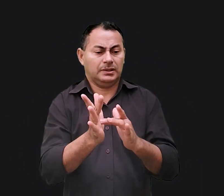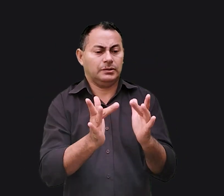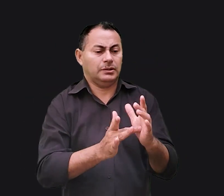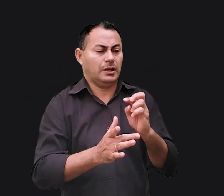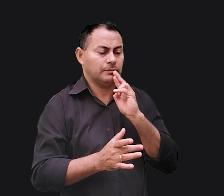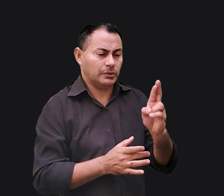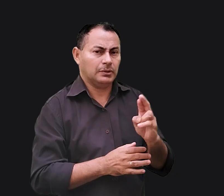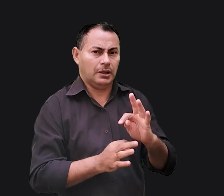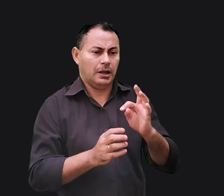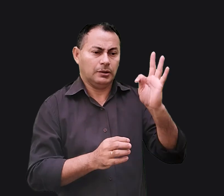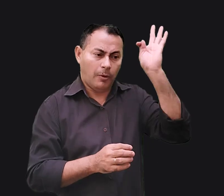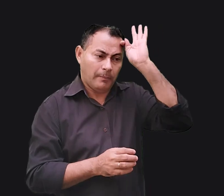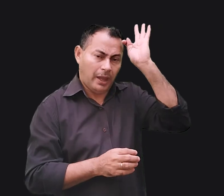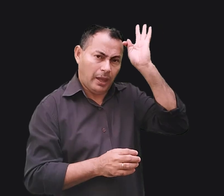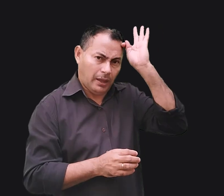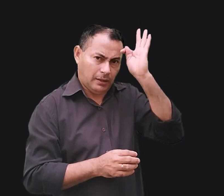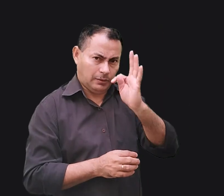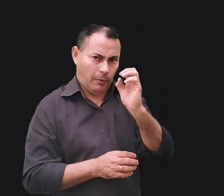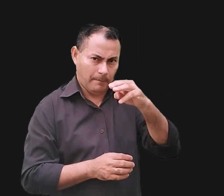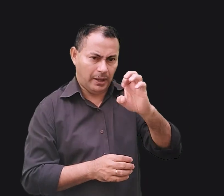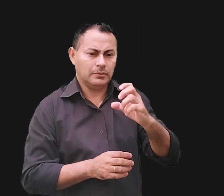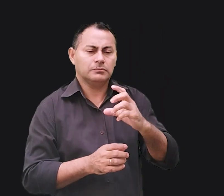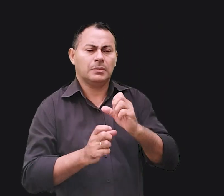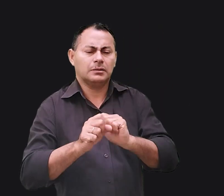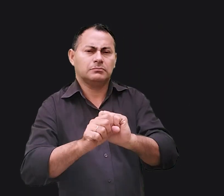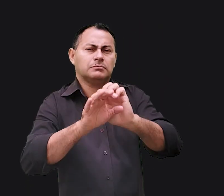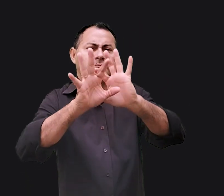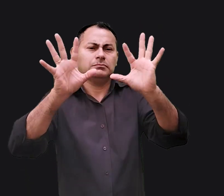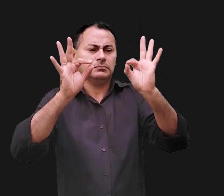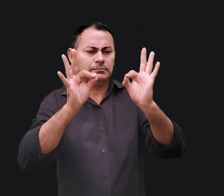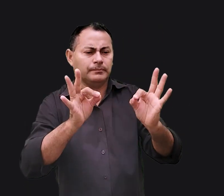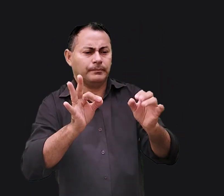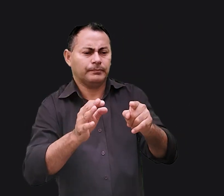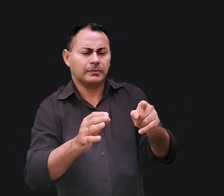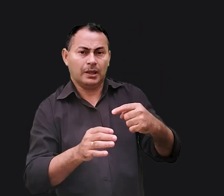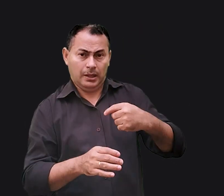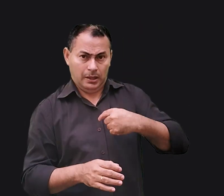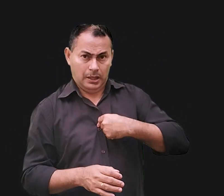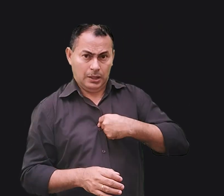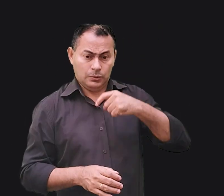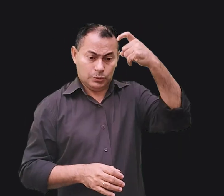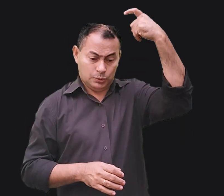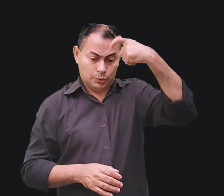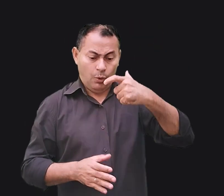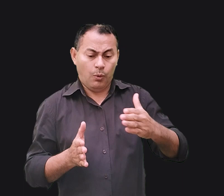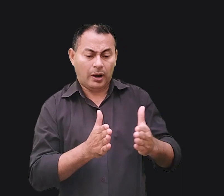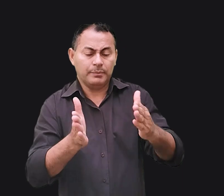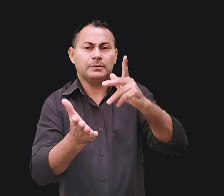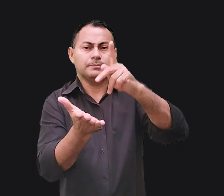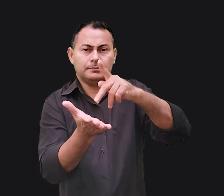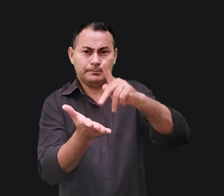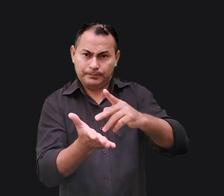Jesus respondeu a Tomé com uma importante declaração: Eu sou o caminho, a verdade e a